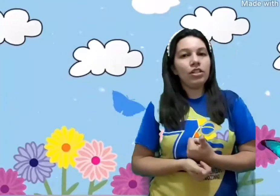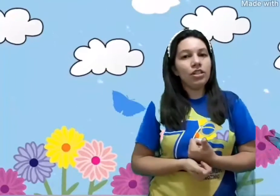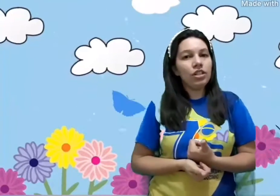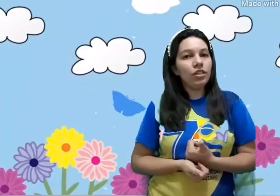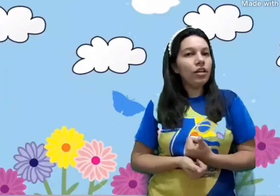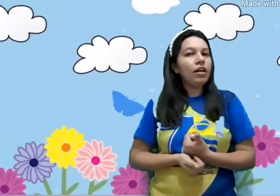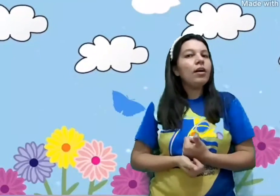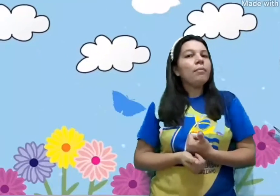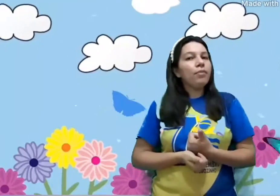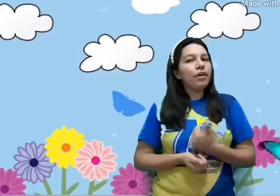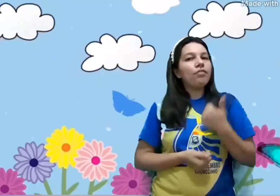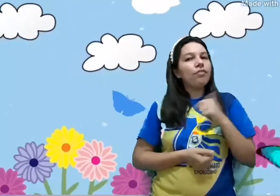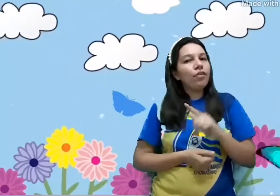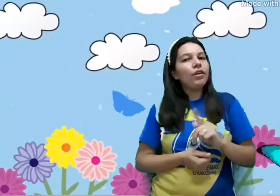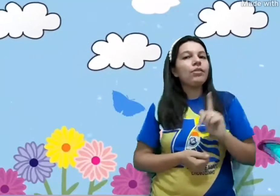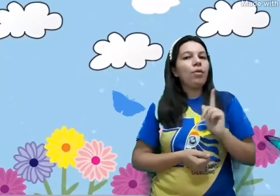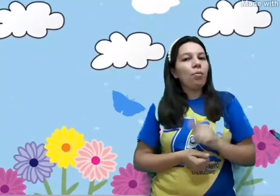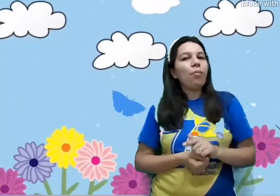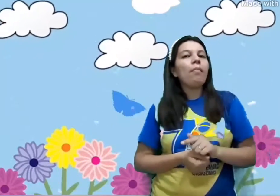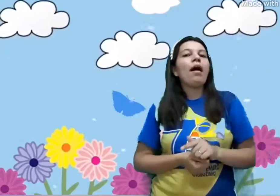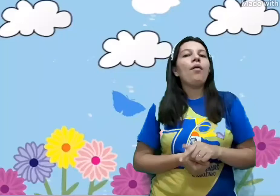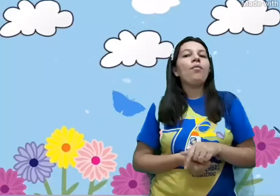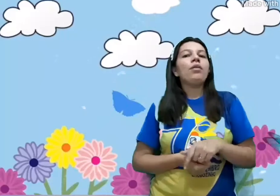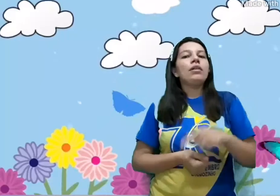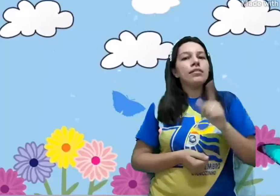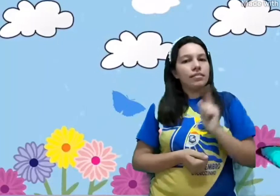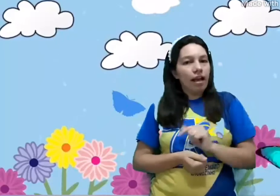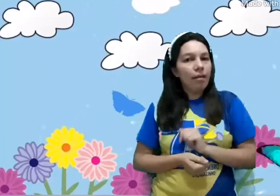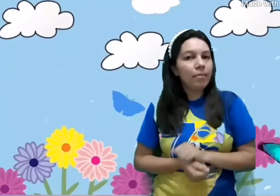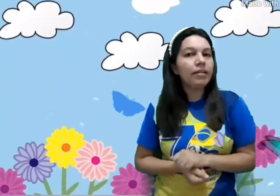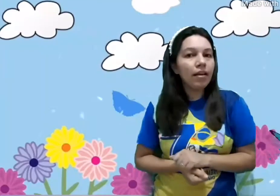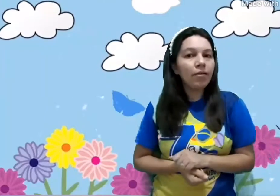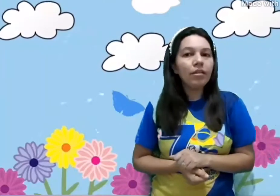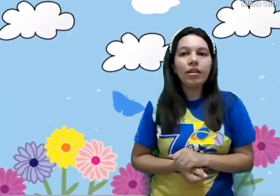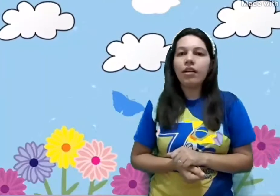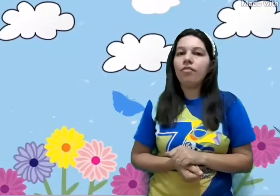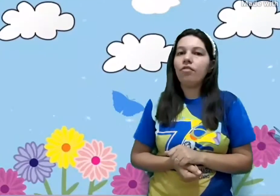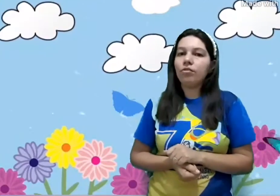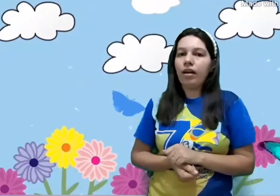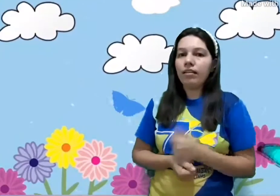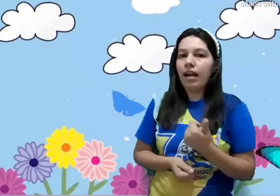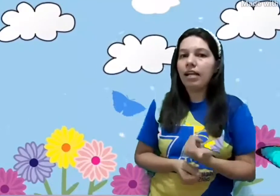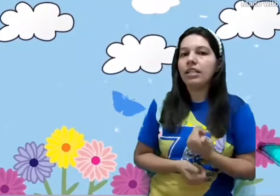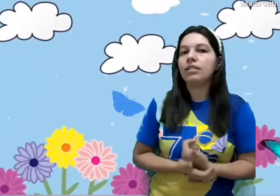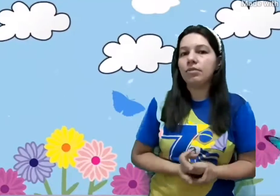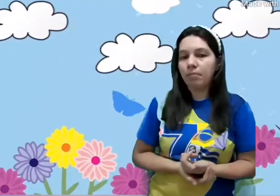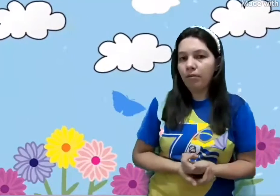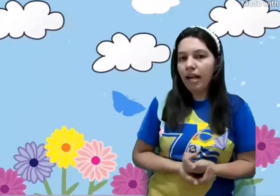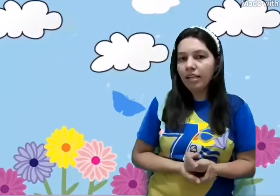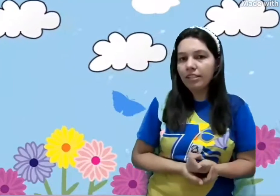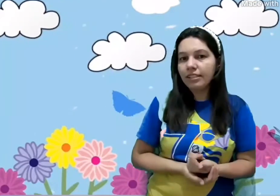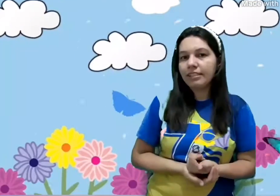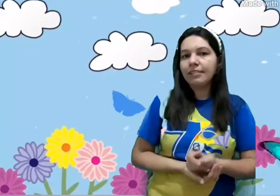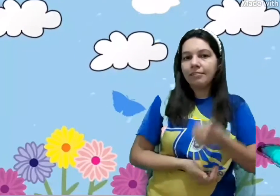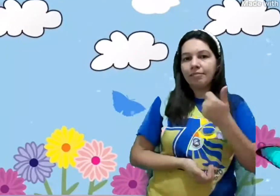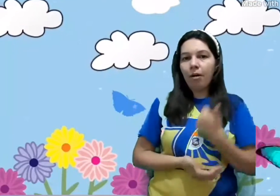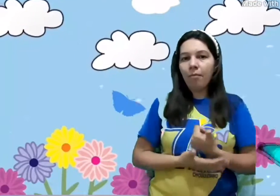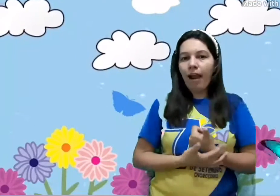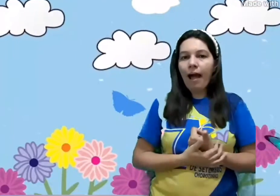a tia por que foi que o lobo mal se arrependeu e voltou atrás das suas maldades? Vamos lá?